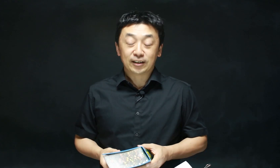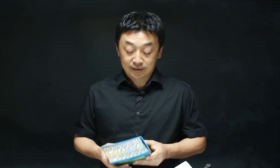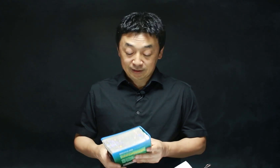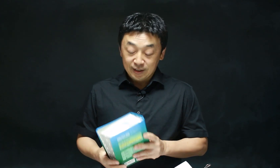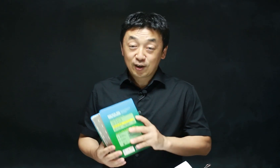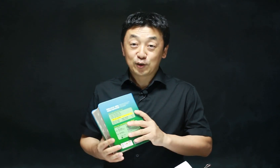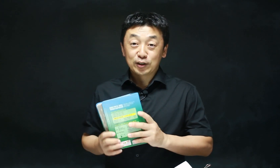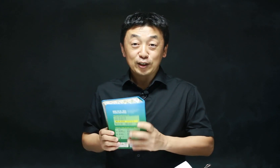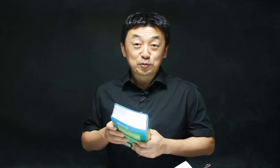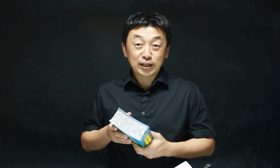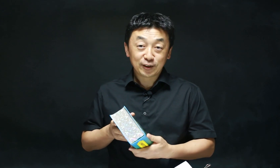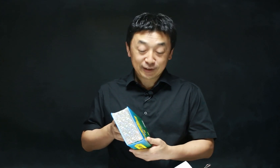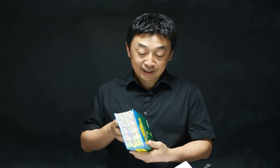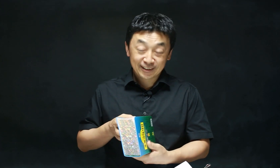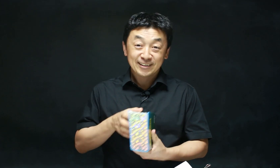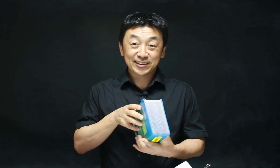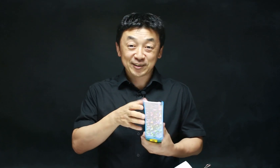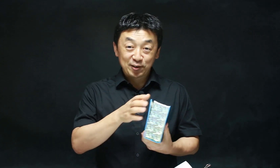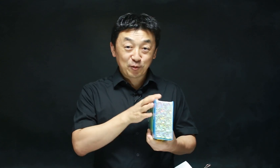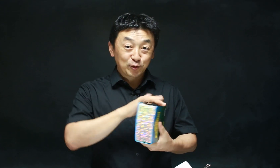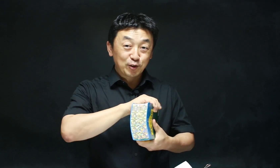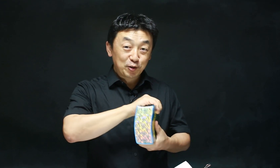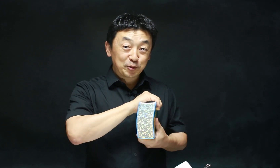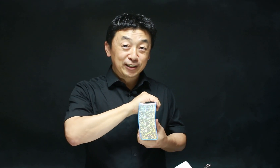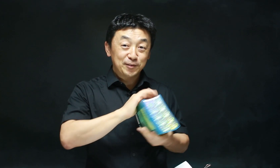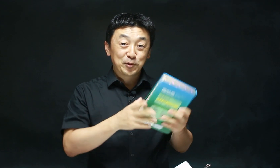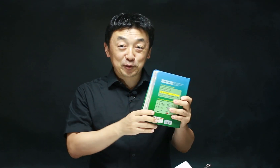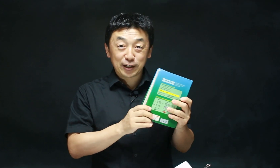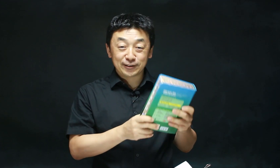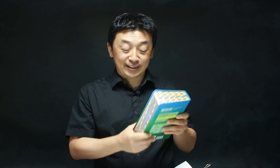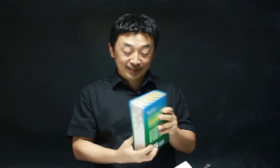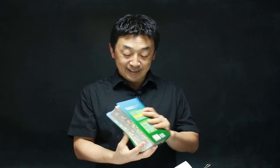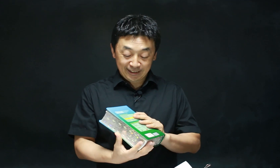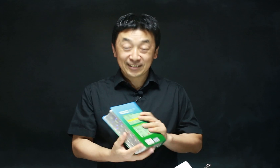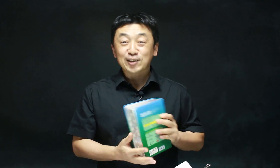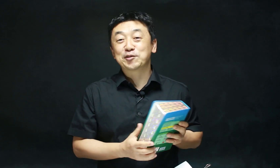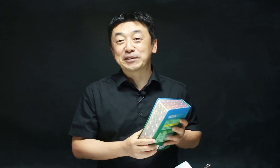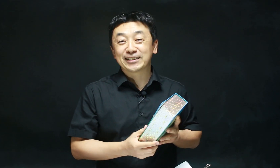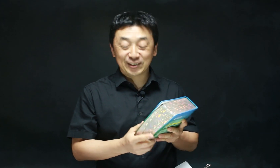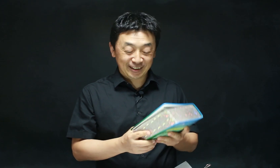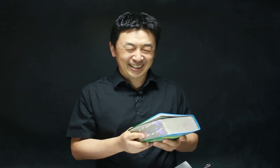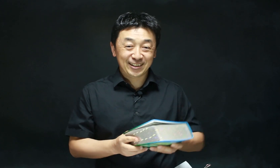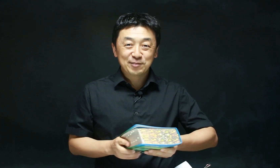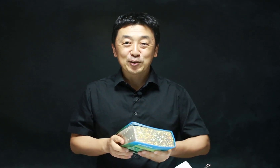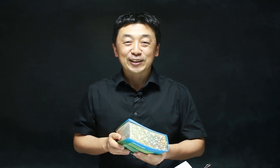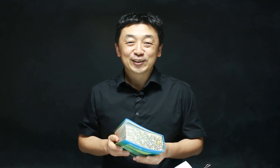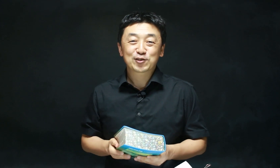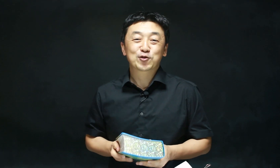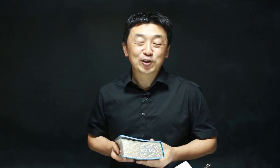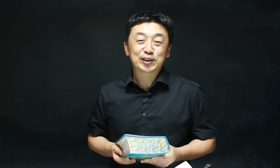네. 이게 뭔지 아세요? 네. 엄청 두꺼운 거 보니 뭘까요? 네. 사전입니다. 사전. 네. 무슨 사전? 국어